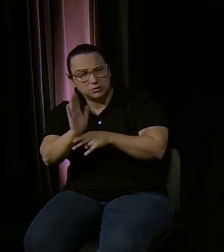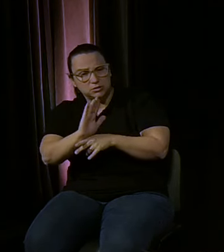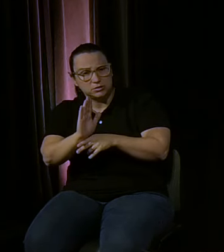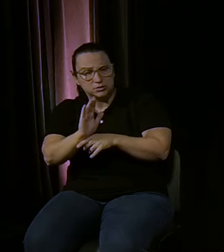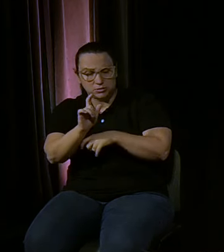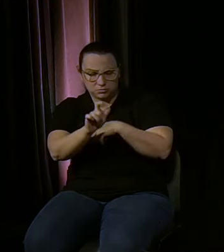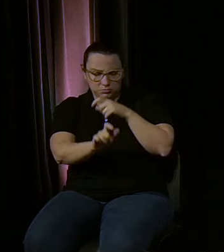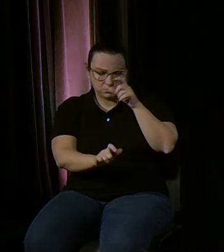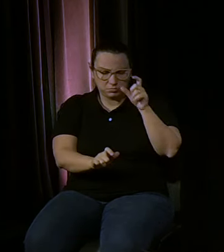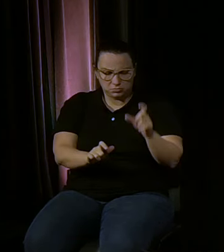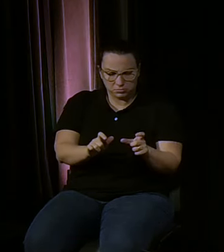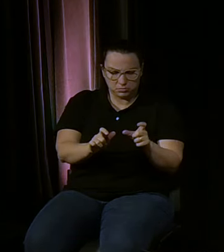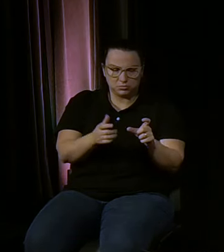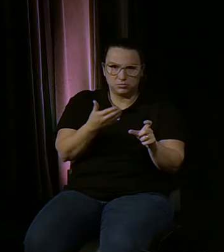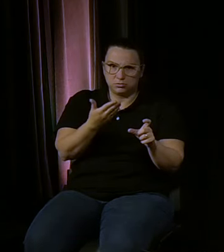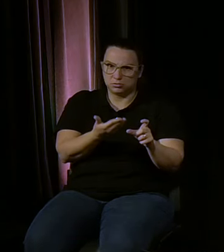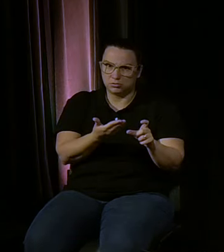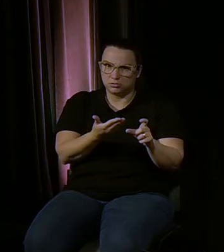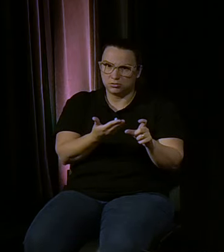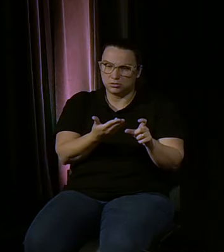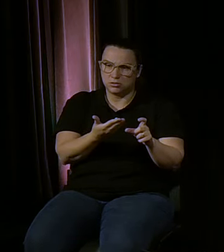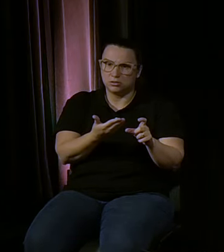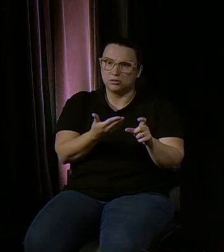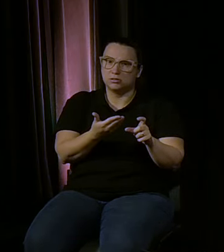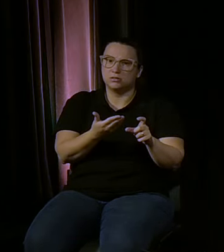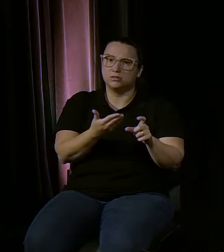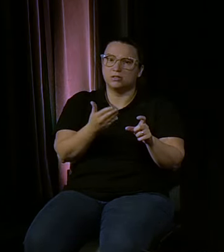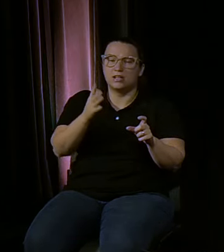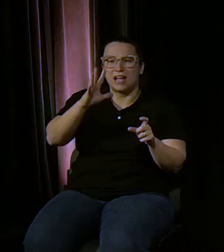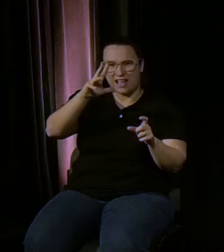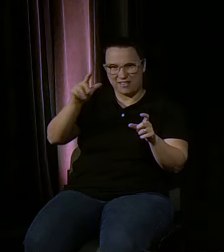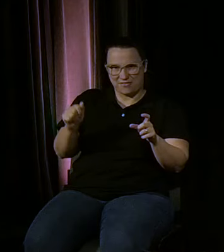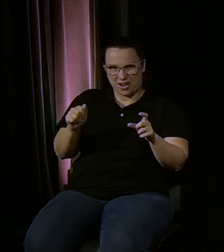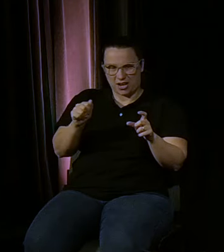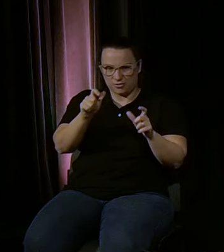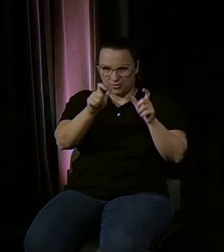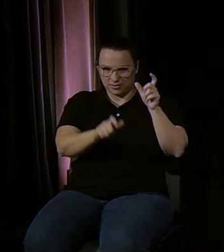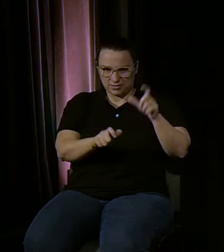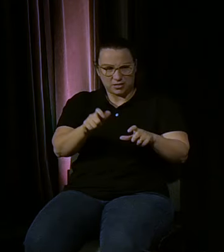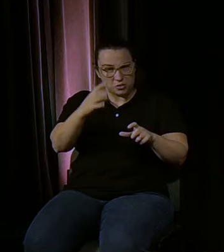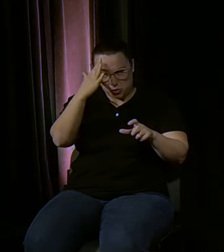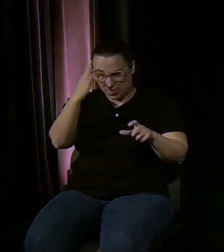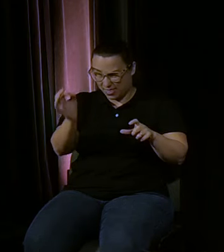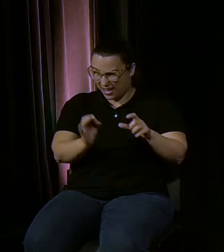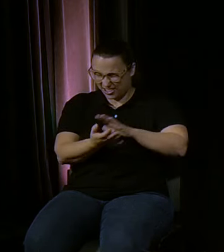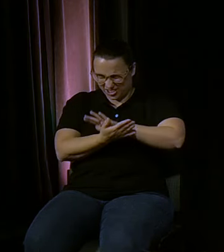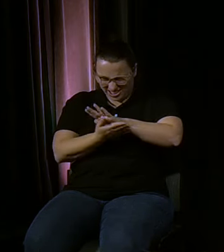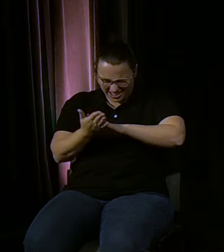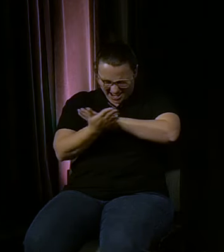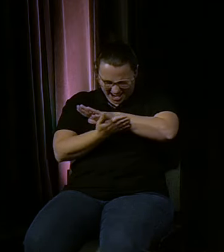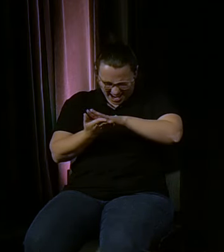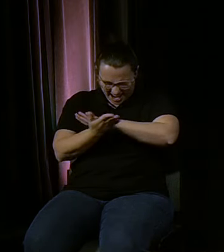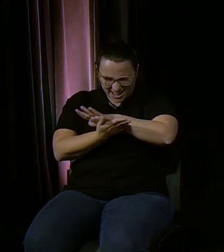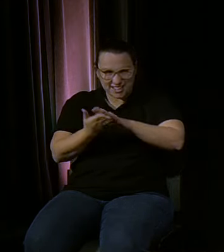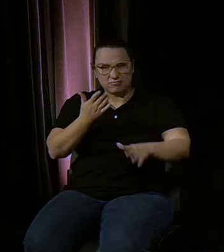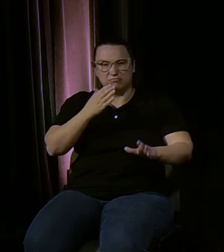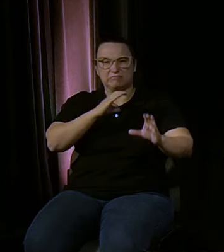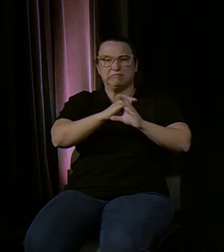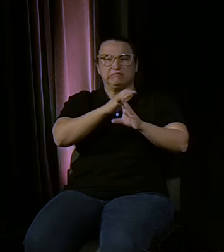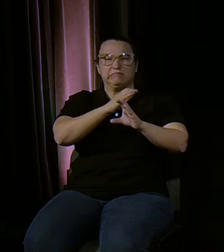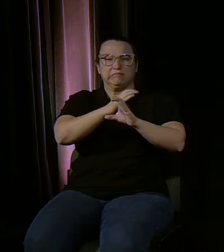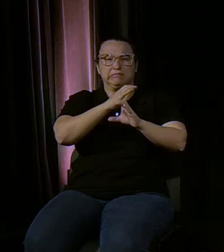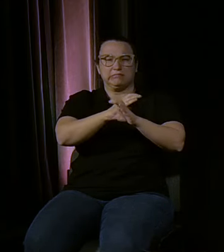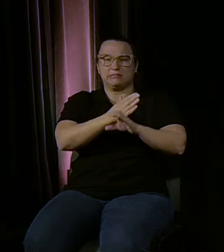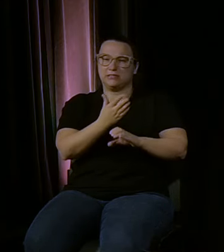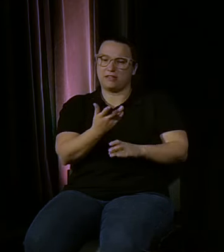dois personagens que a gente entende que são dois personagens africanos, que a gente não vai entender absolutamente nada do que está